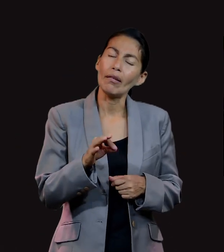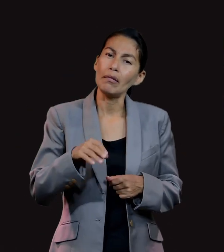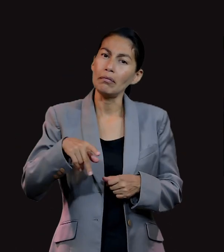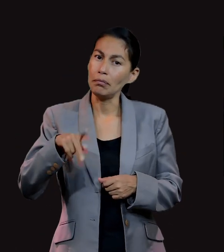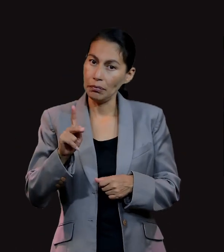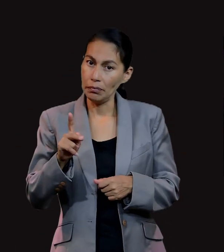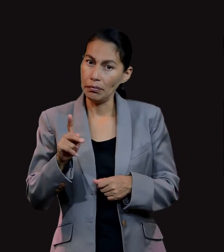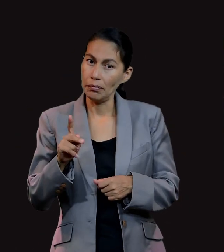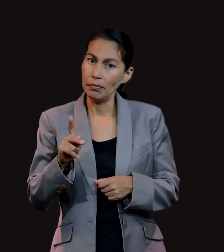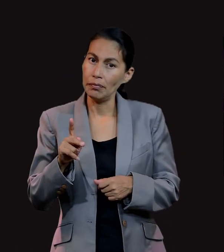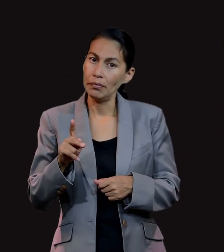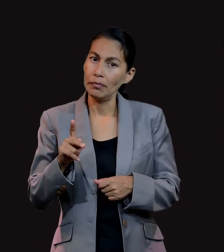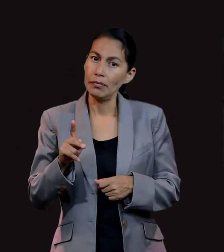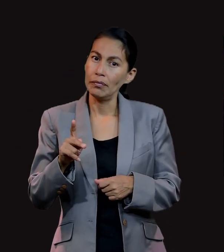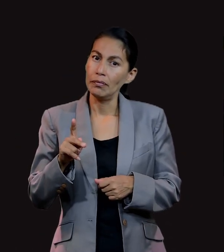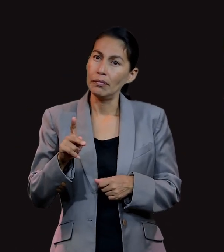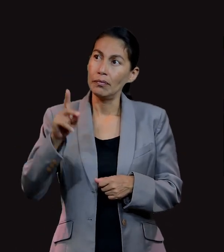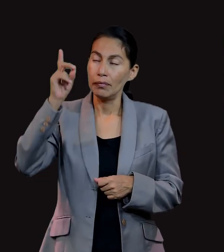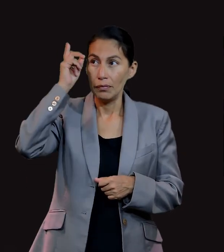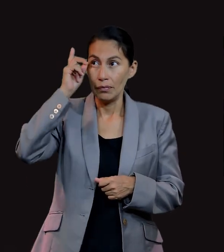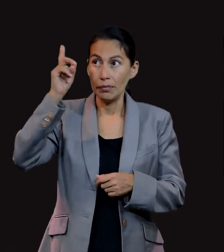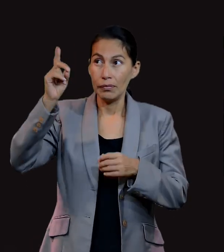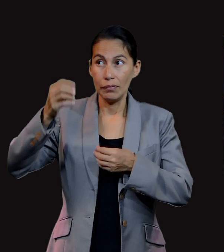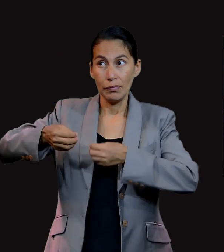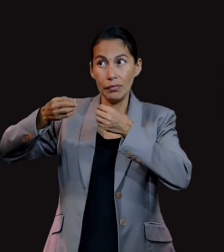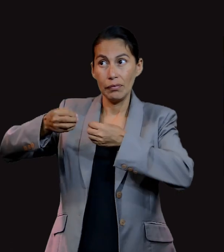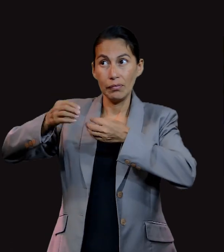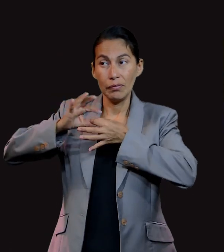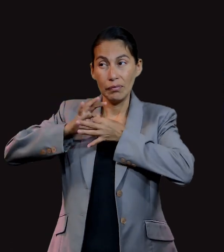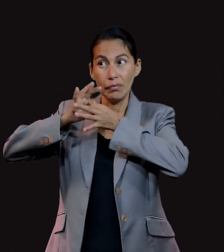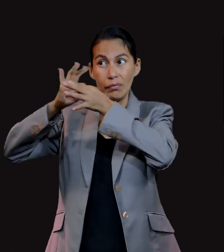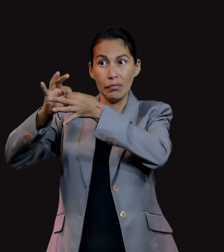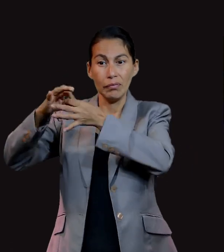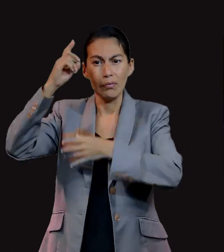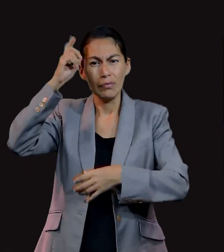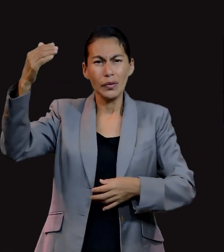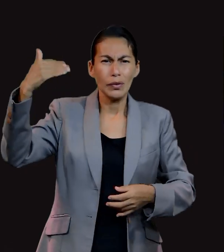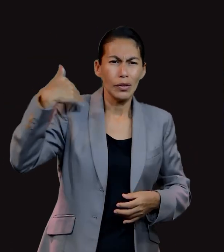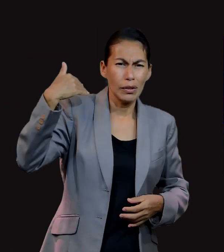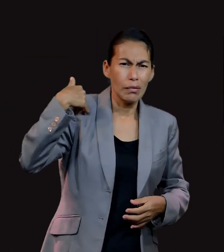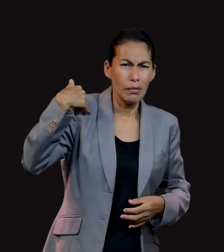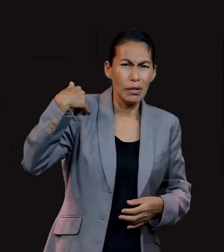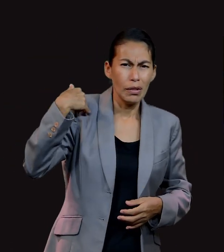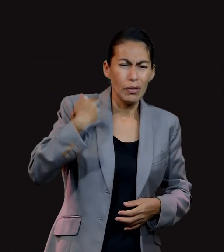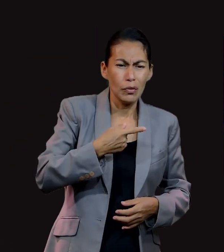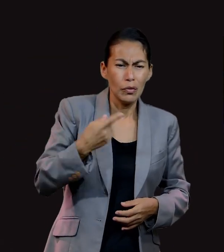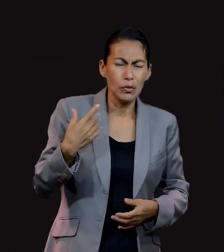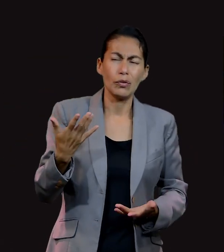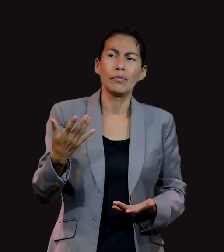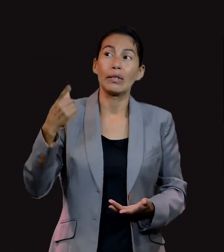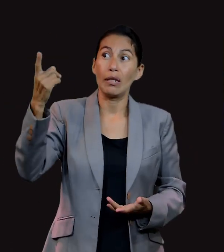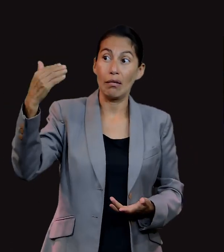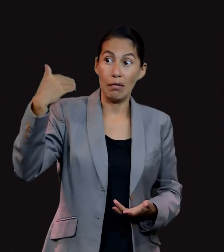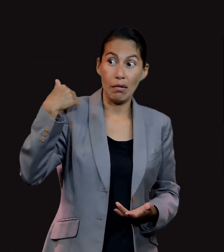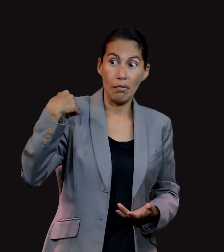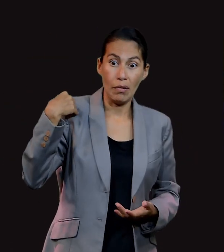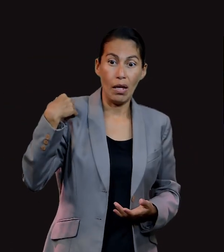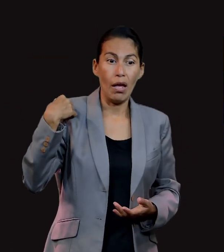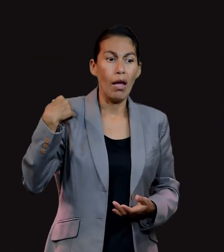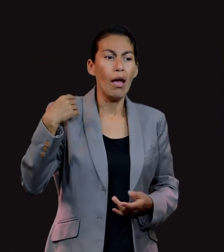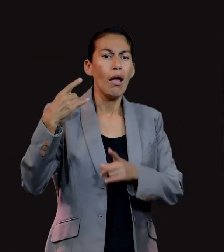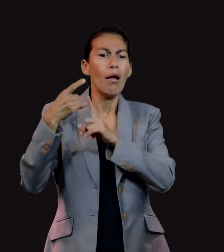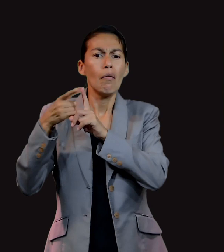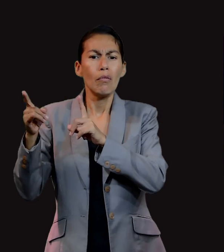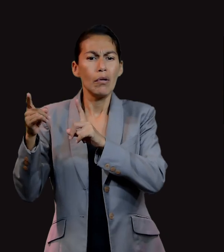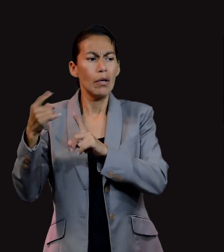Cuando tenemos Un compromiso Delante de Dios Debemos de escuchar Esa voz Cuando uno llama Yo estoy a la puerta Y amo Si